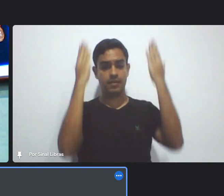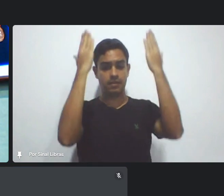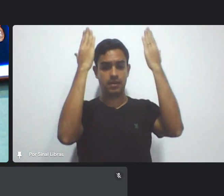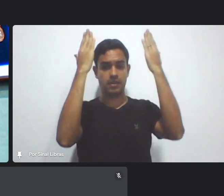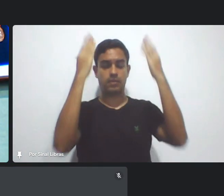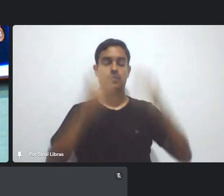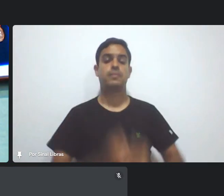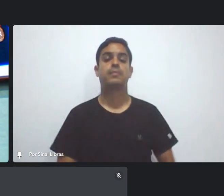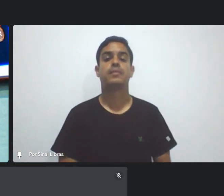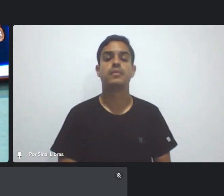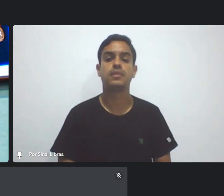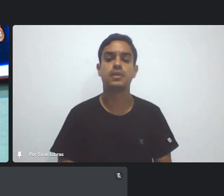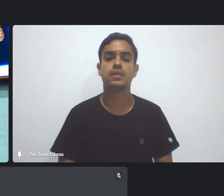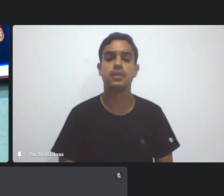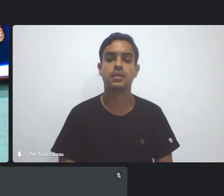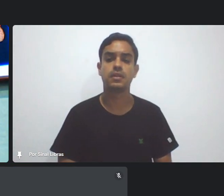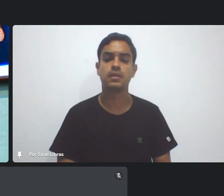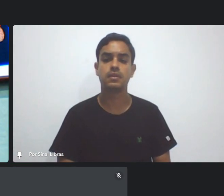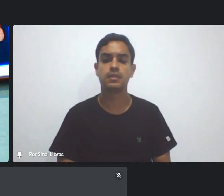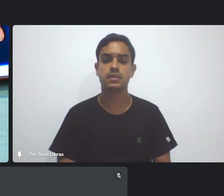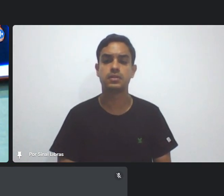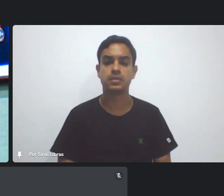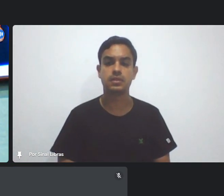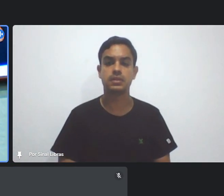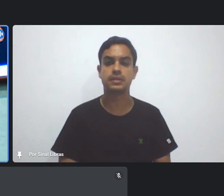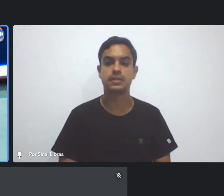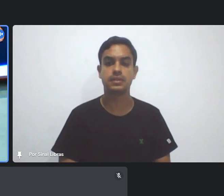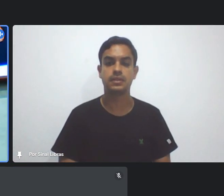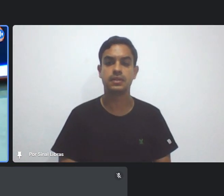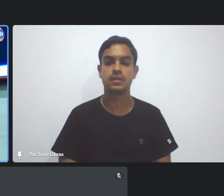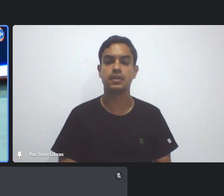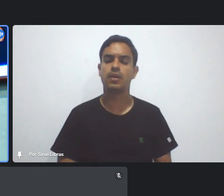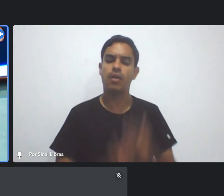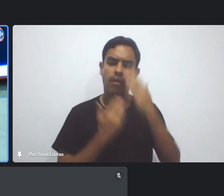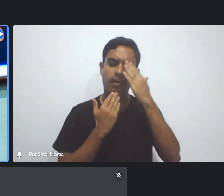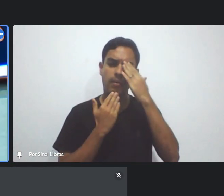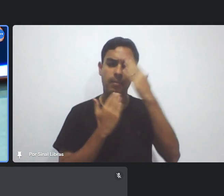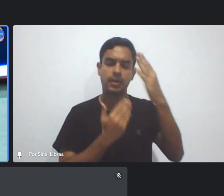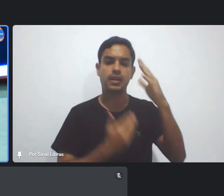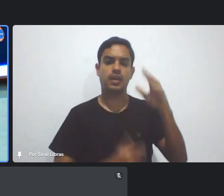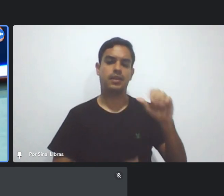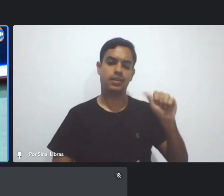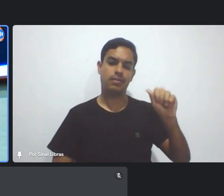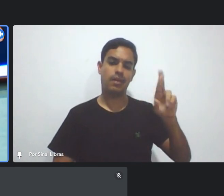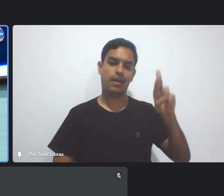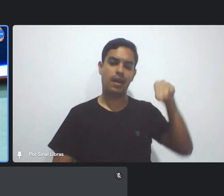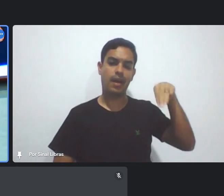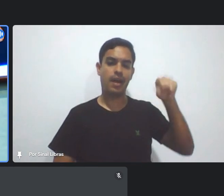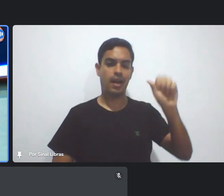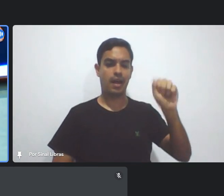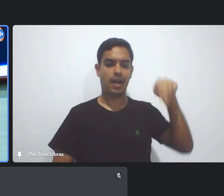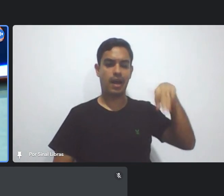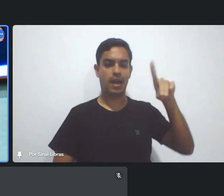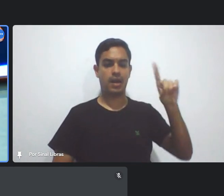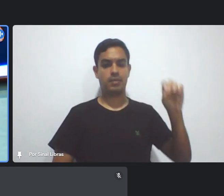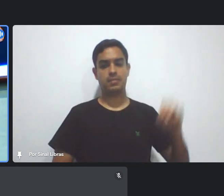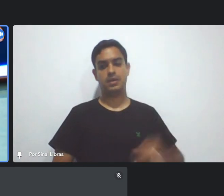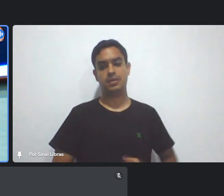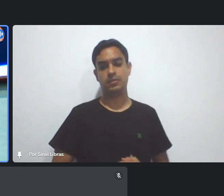Obrigada, Armando. Ainda bem que deu certo tu falar.